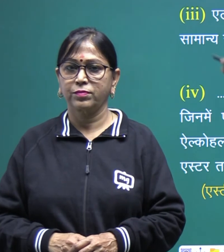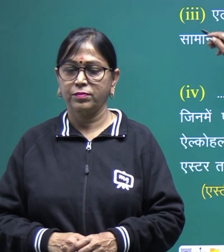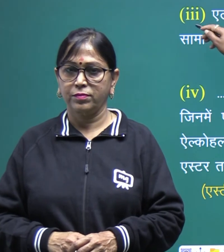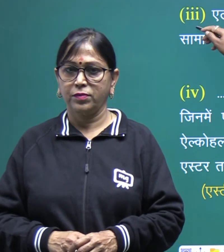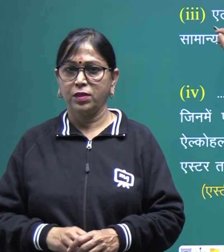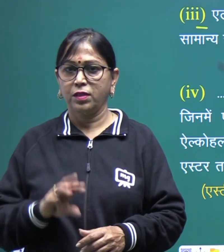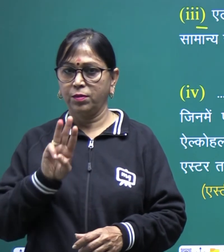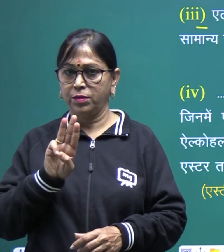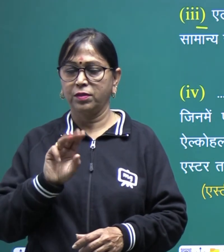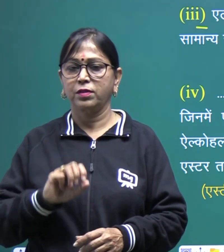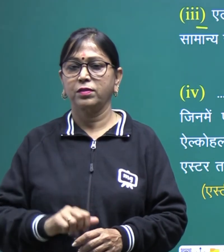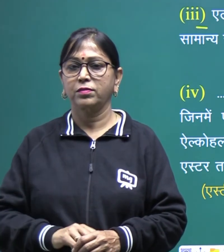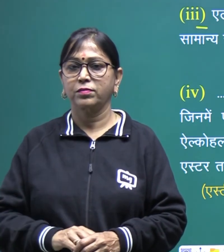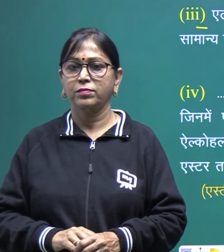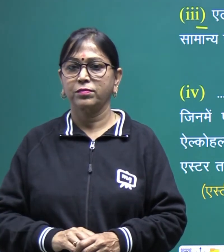नंबर 3,